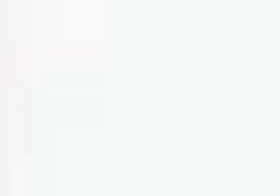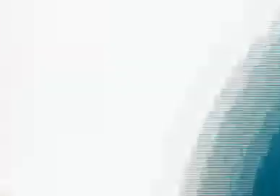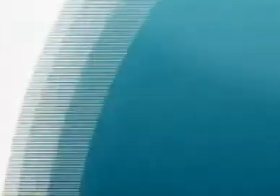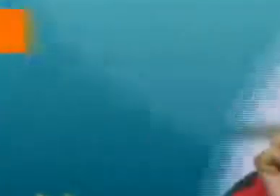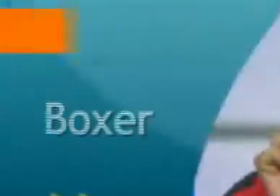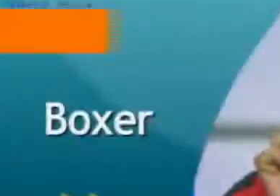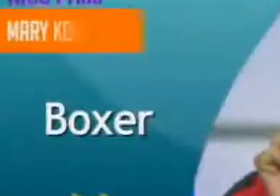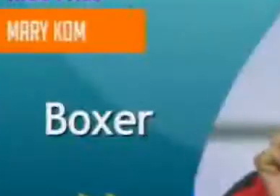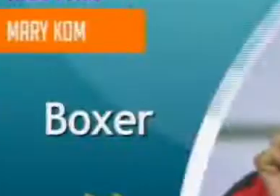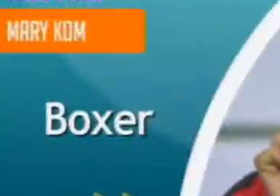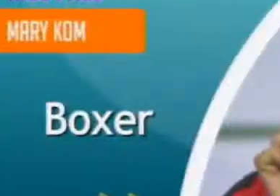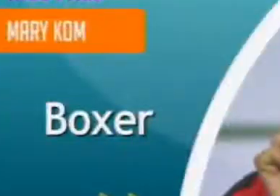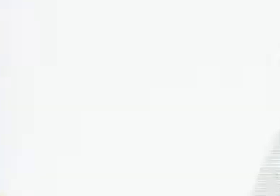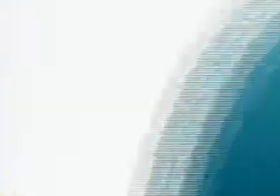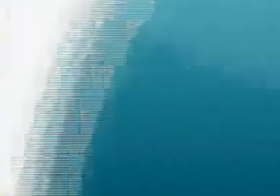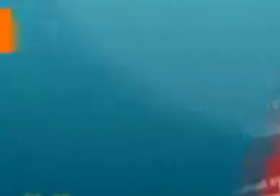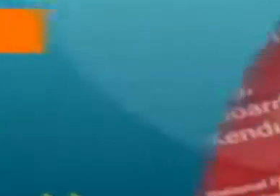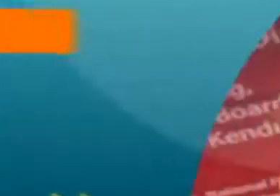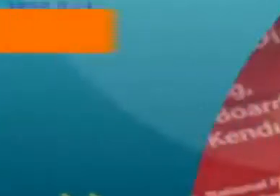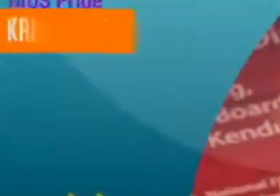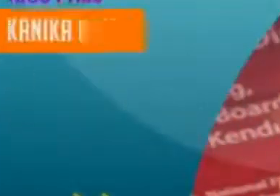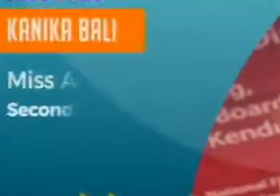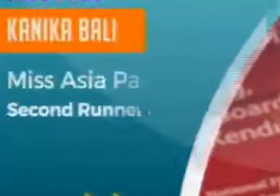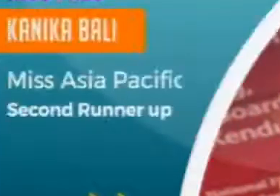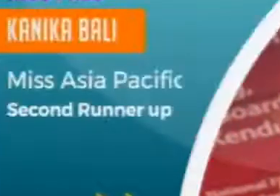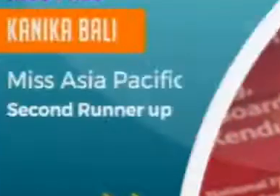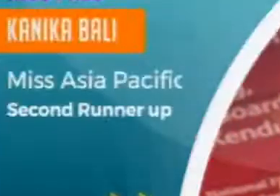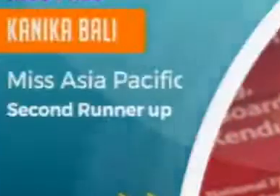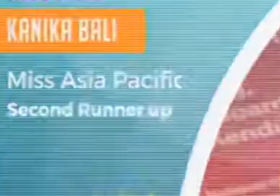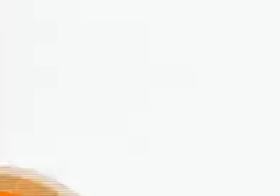चाहा केंद्र चुने हम,